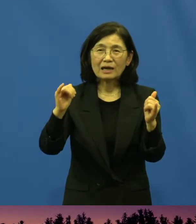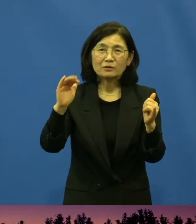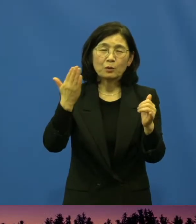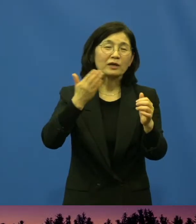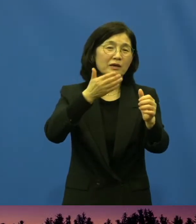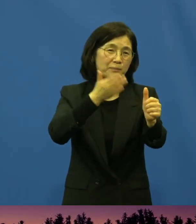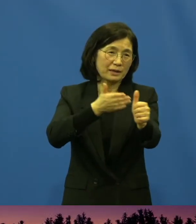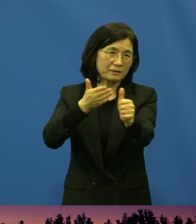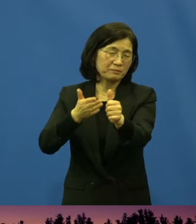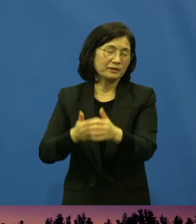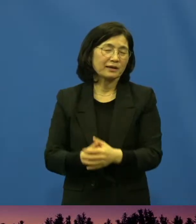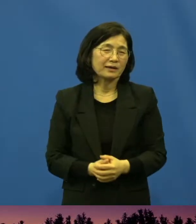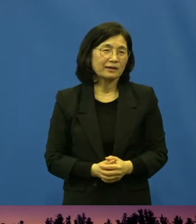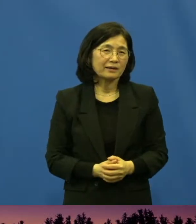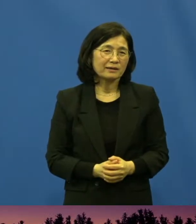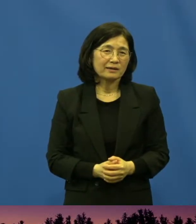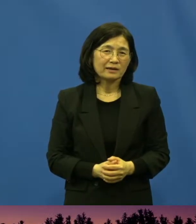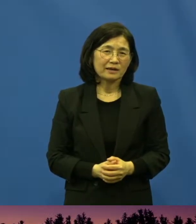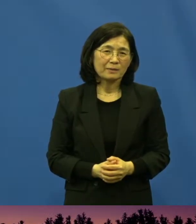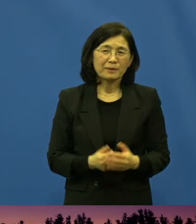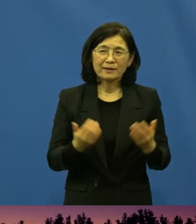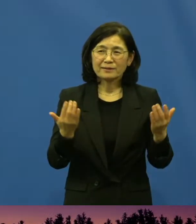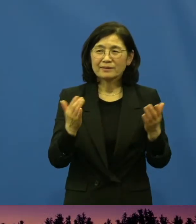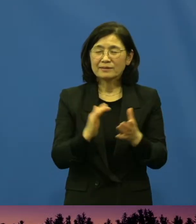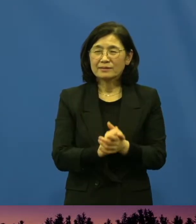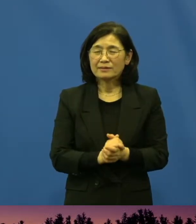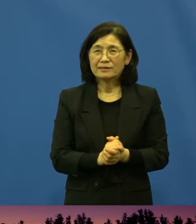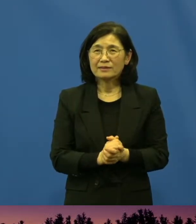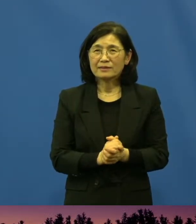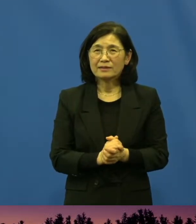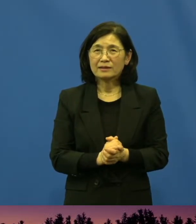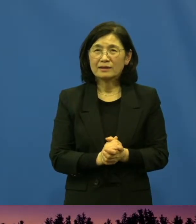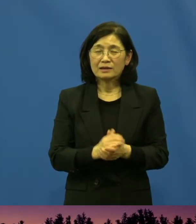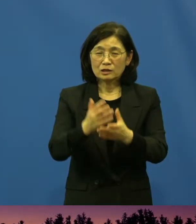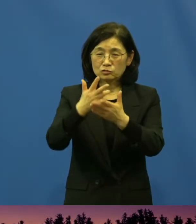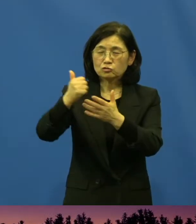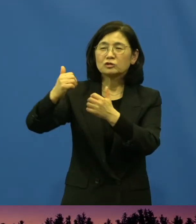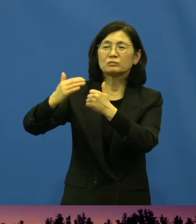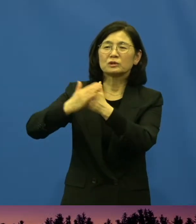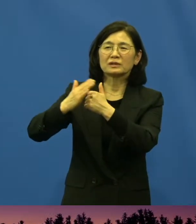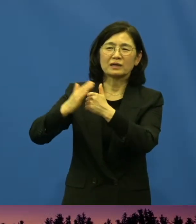충분히 그렇게 될 수 있을 줄로 믿습니다. 주님이 도와주십니다.